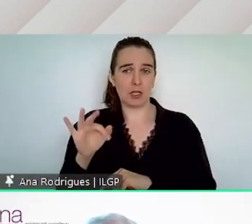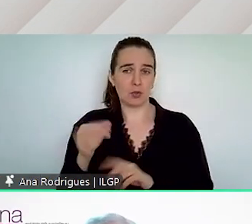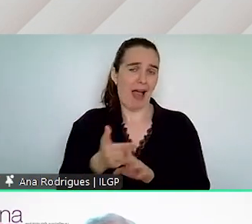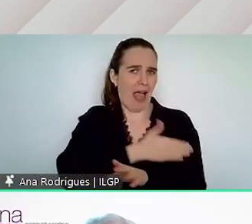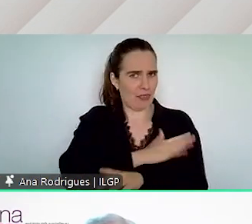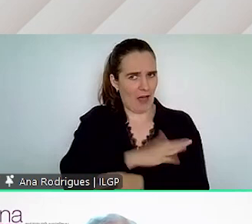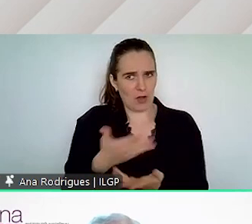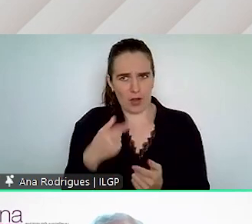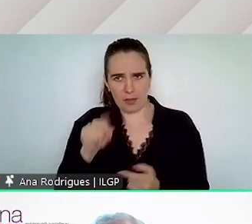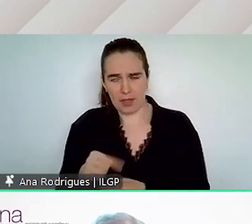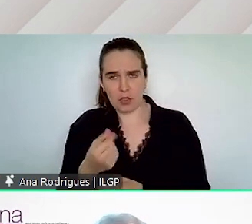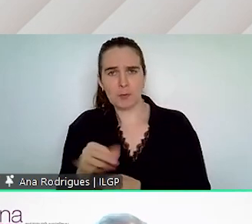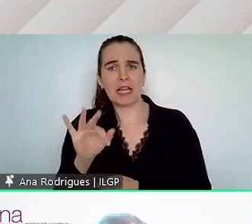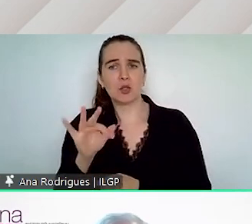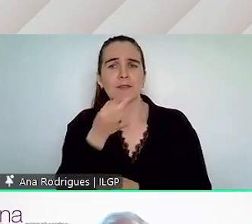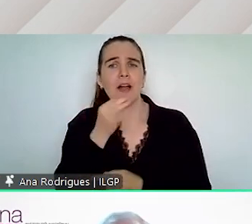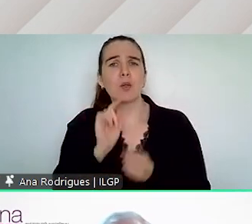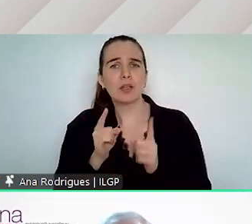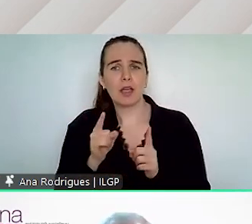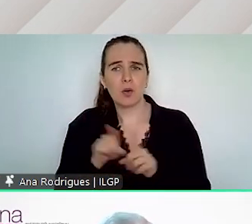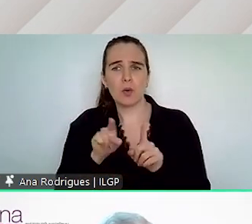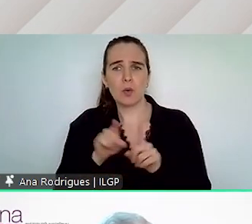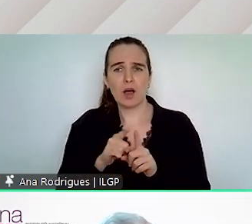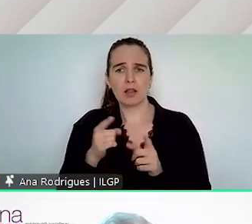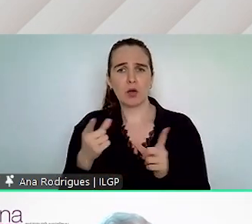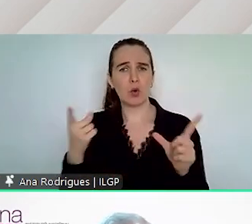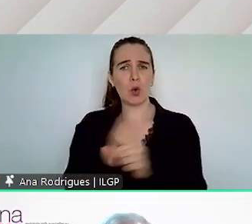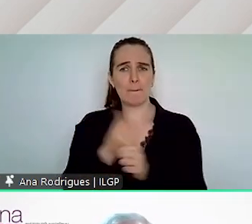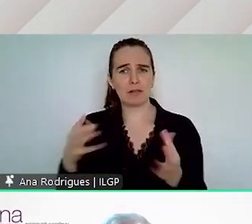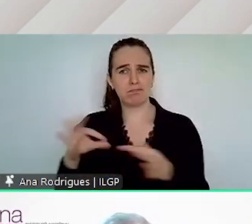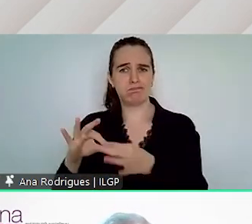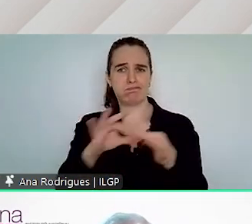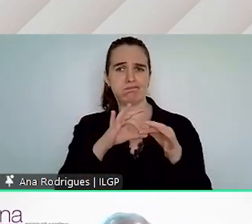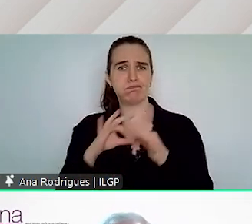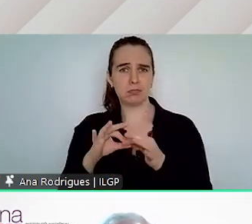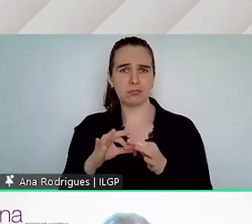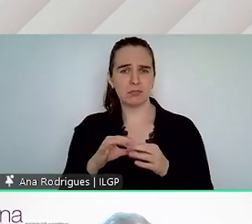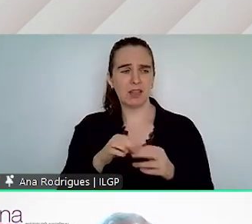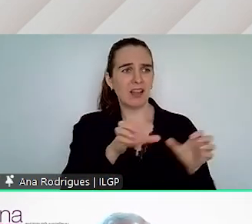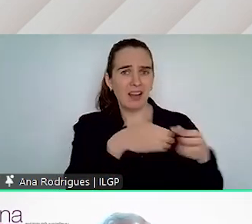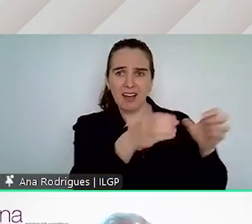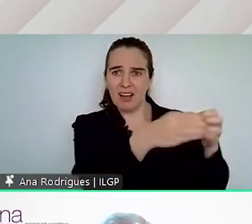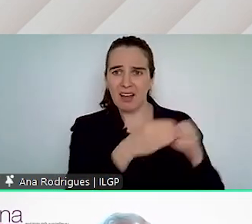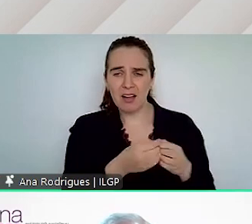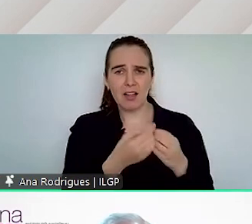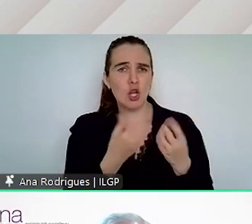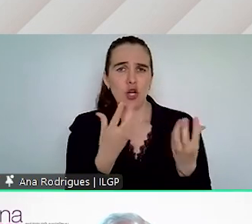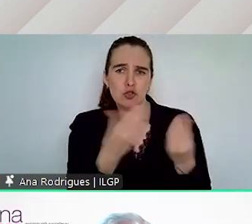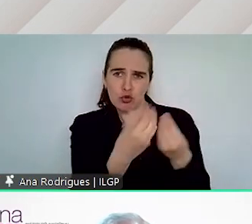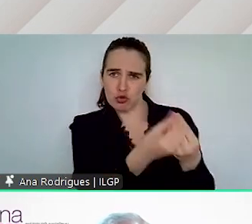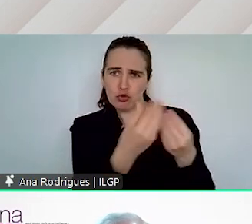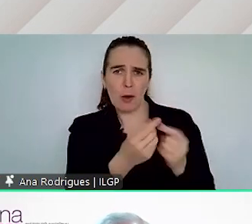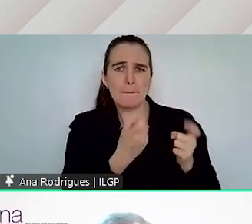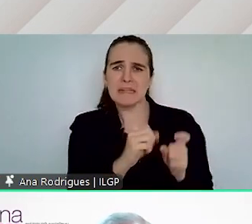anteriores, através da chamada Joint Procurement. Portanto, a ideia de colaborar